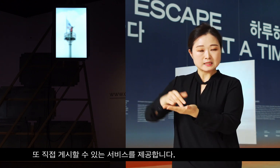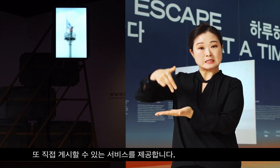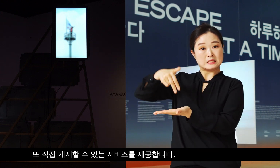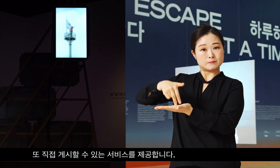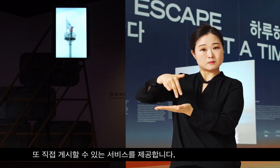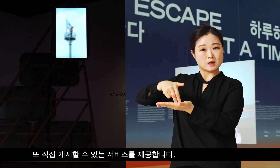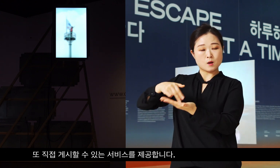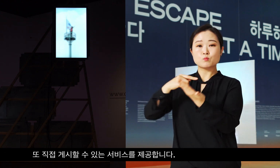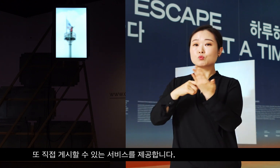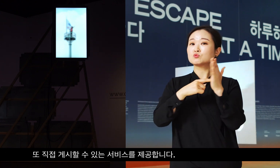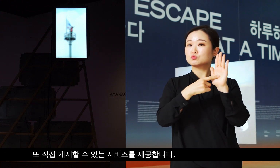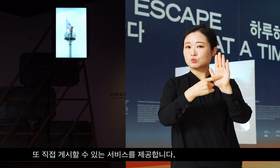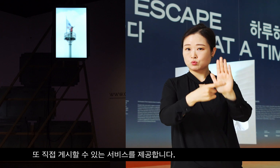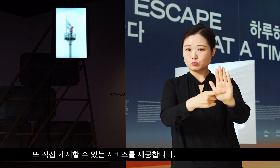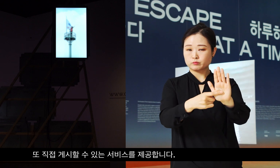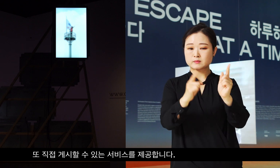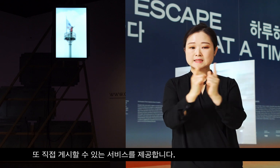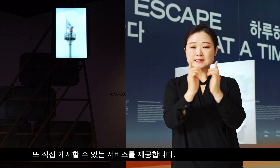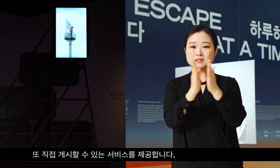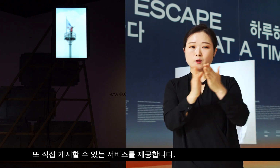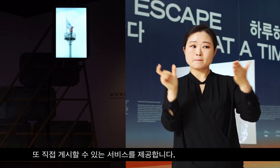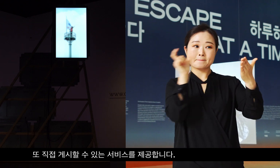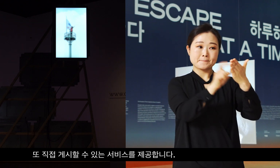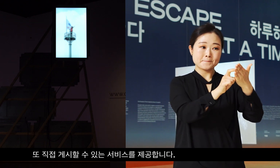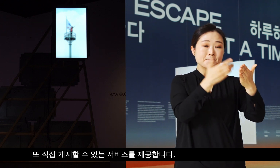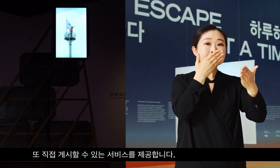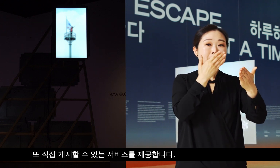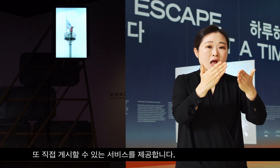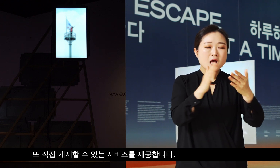또 직접 게시할 수 있는 서비스를 제공합니다.